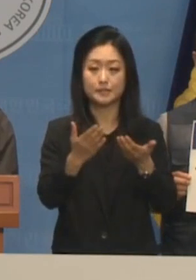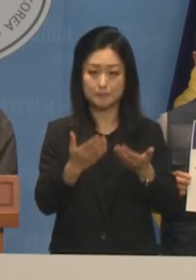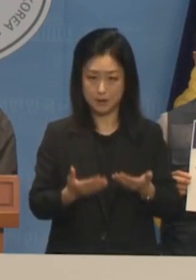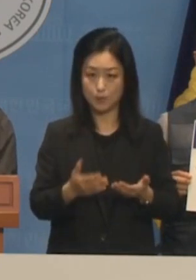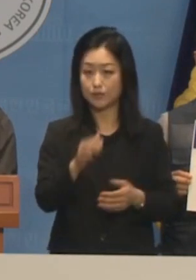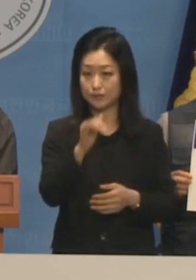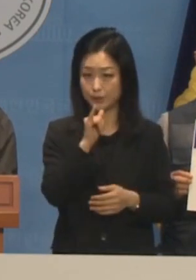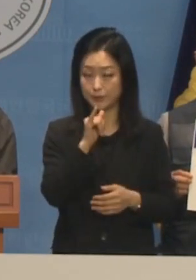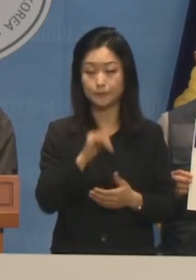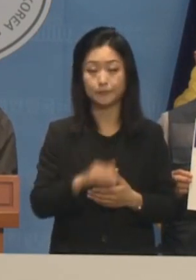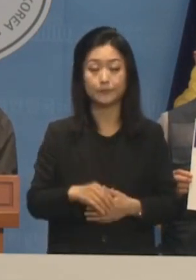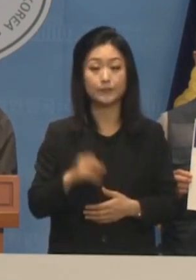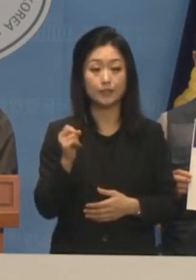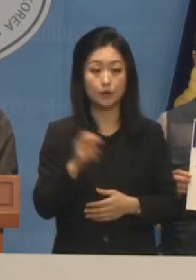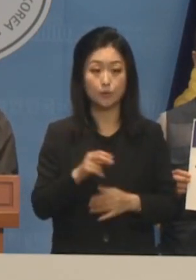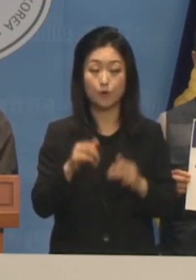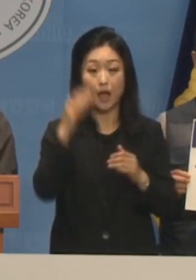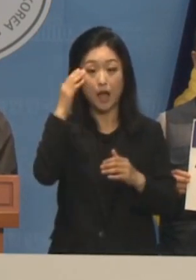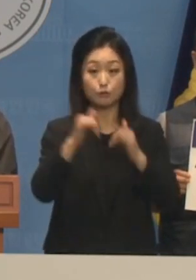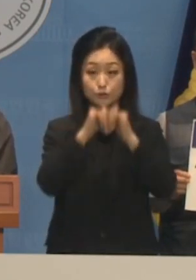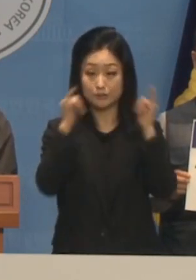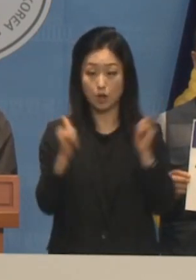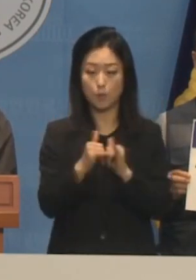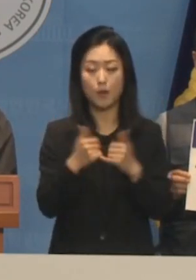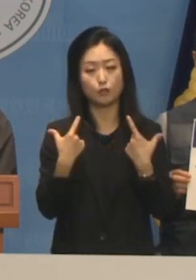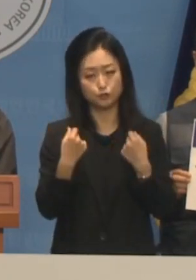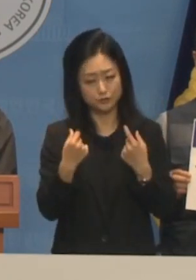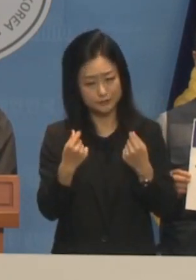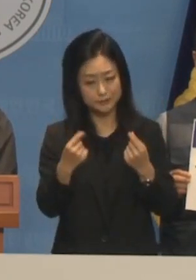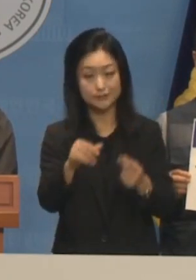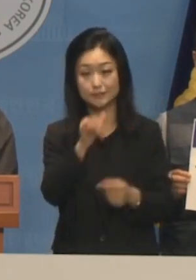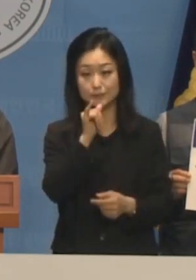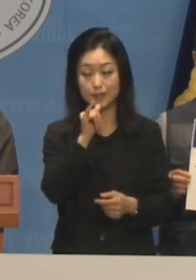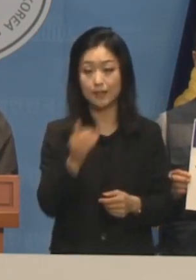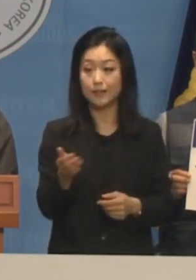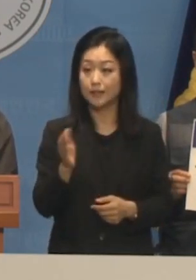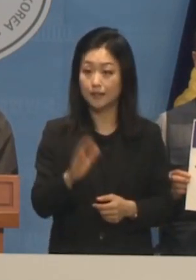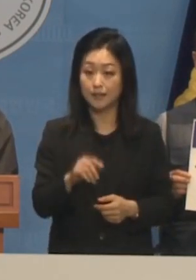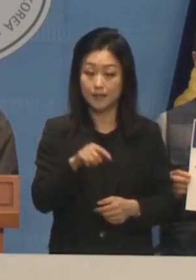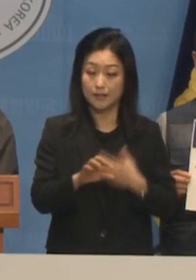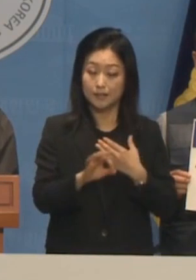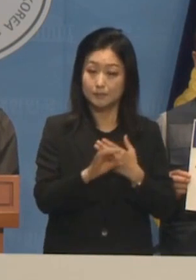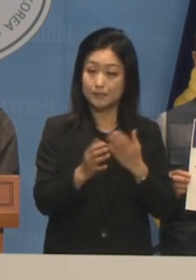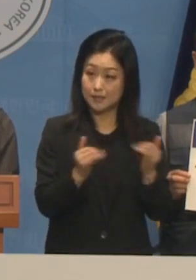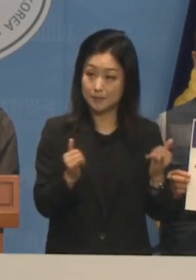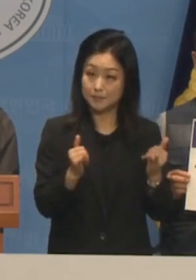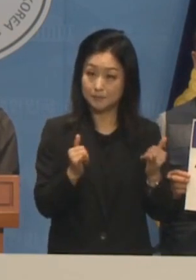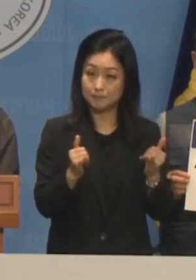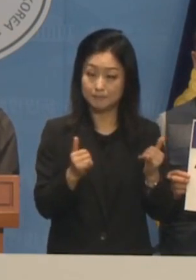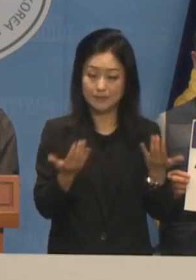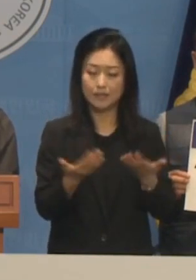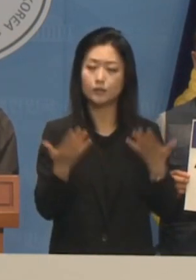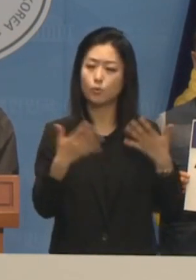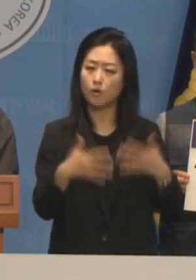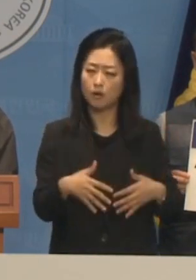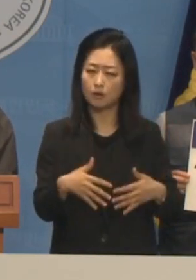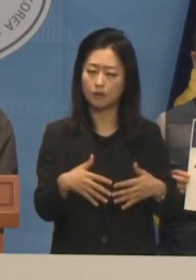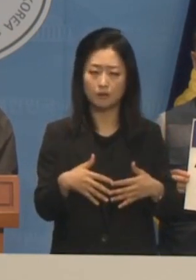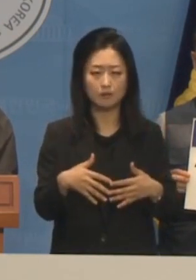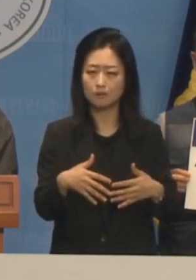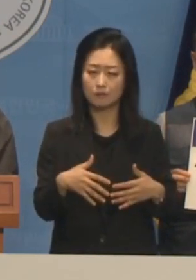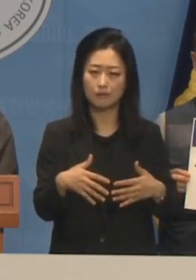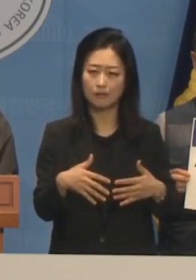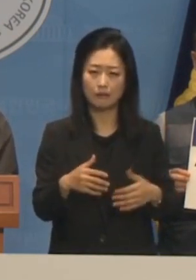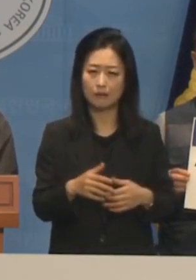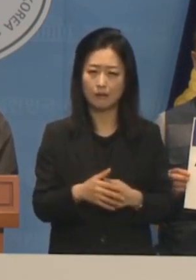있으며 또한 이 사회가 유지되고 있습니다. 그러나 이들의 신분과 근로조건 등은